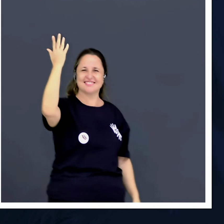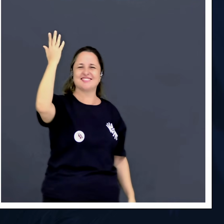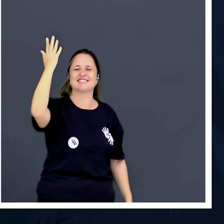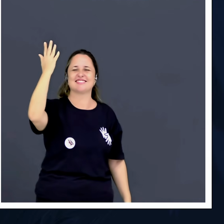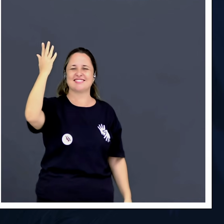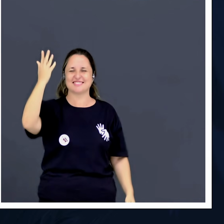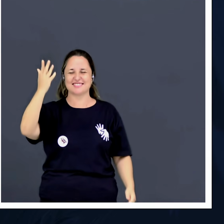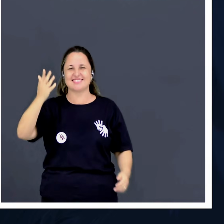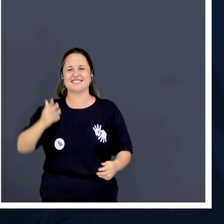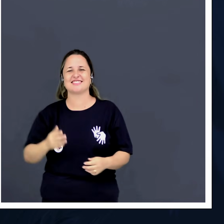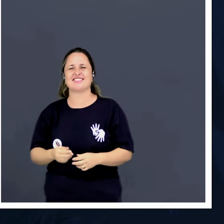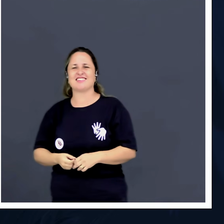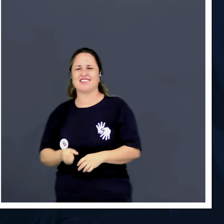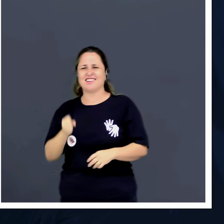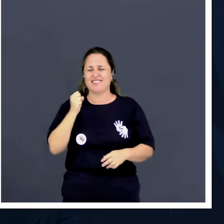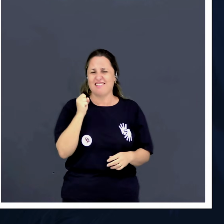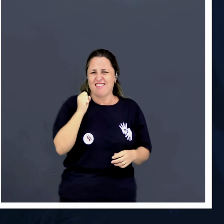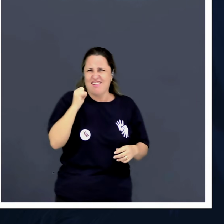acontecer.